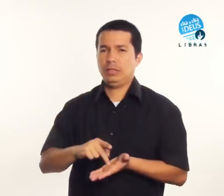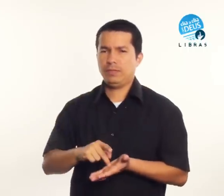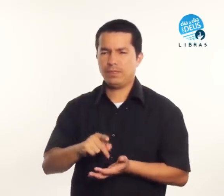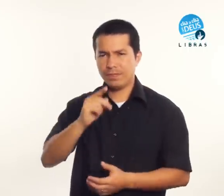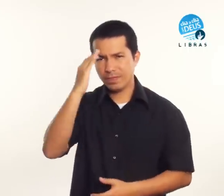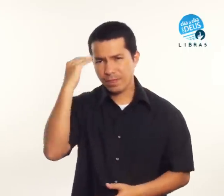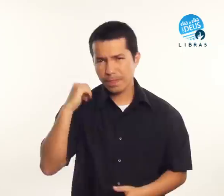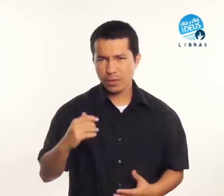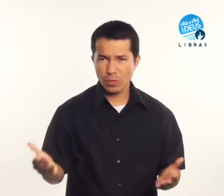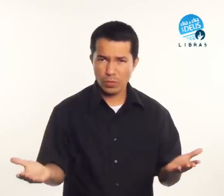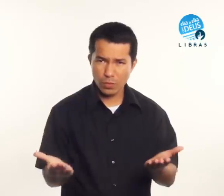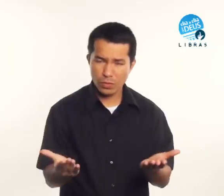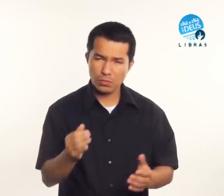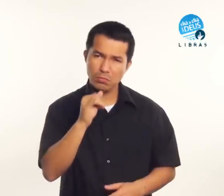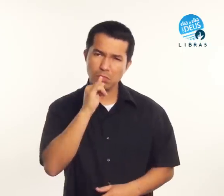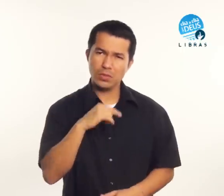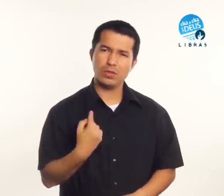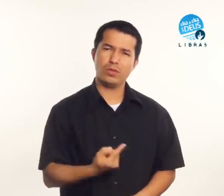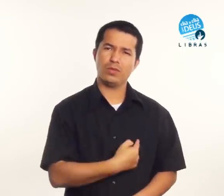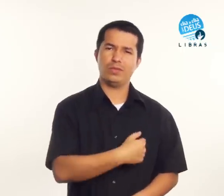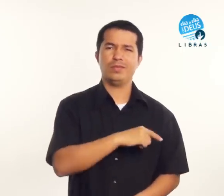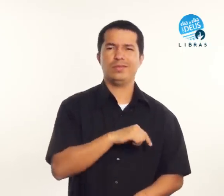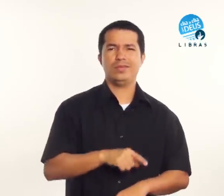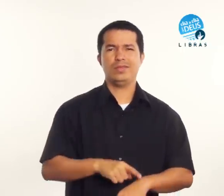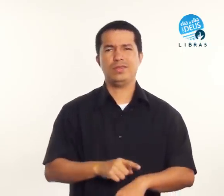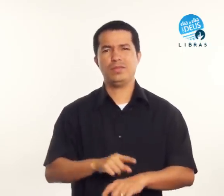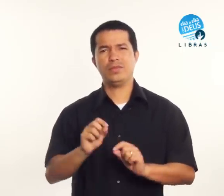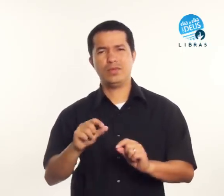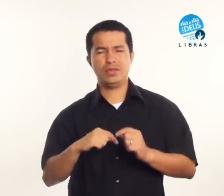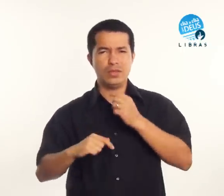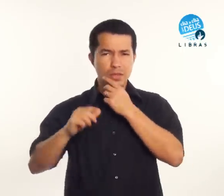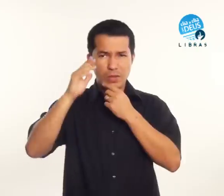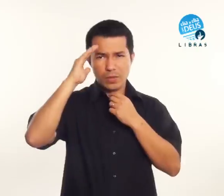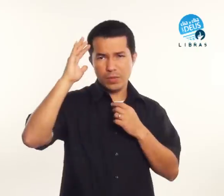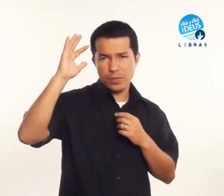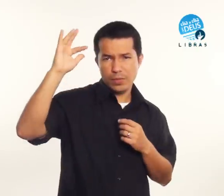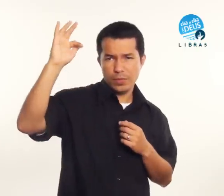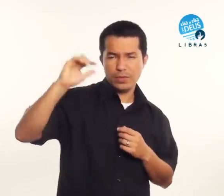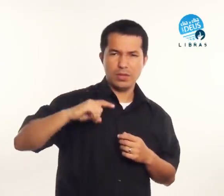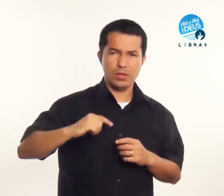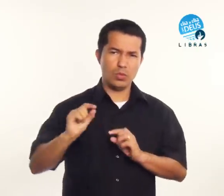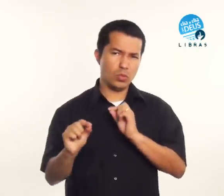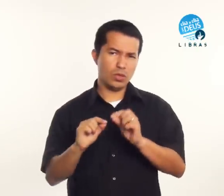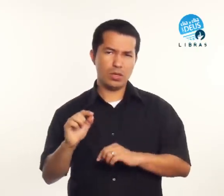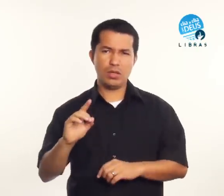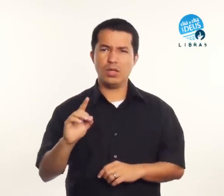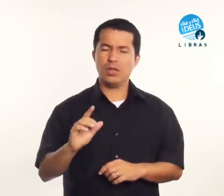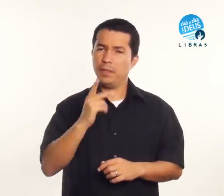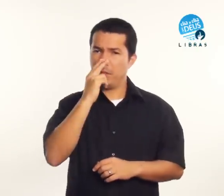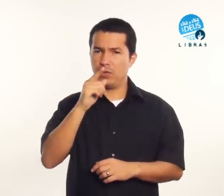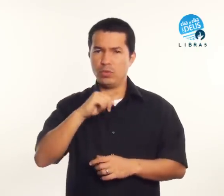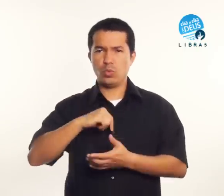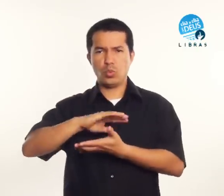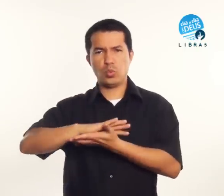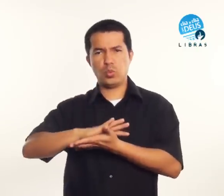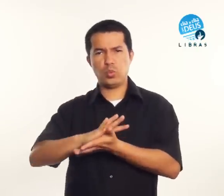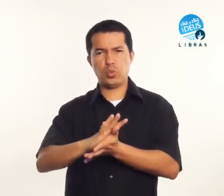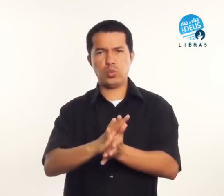Hoje a gente vive um tempo em que uma filosofia chamada desconstrucionismo está imperando